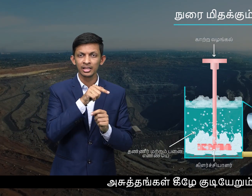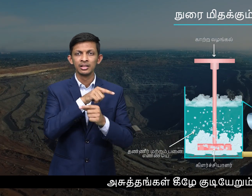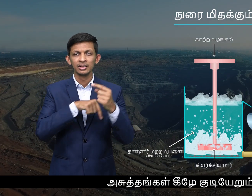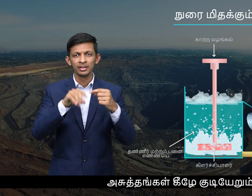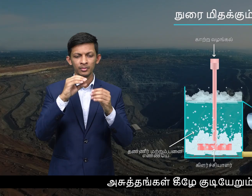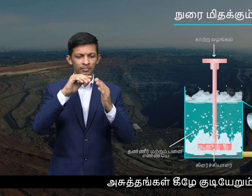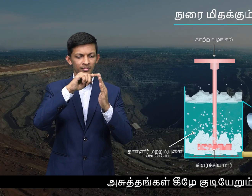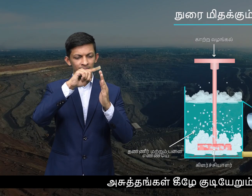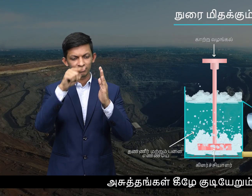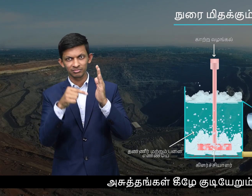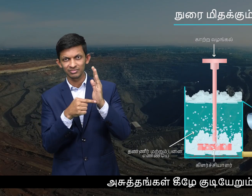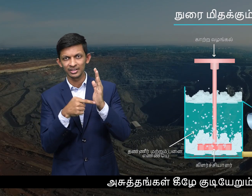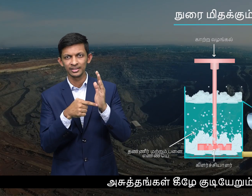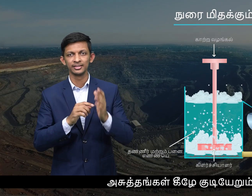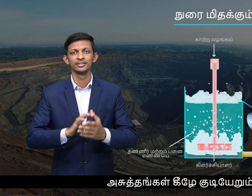குடியேறும்.